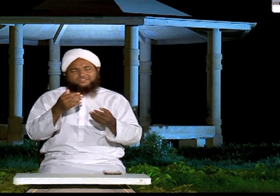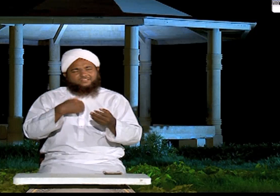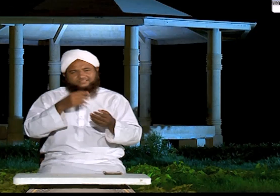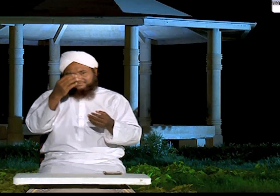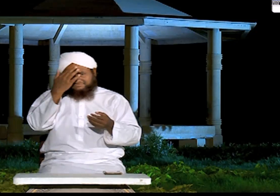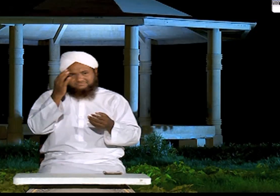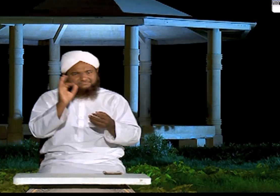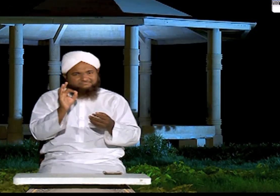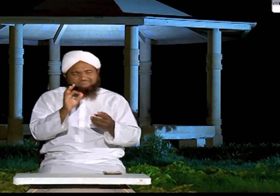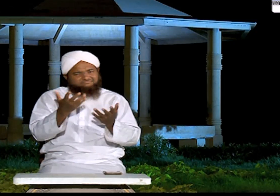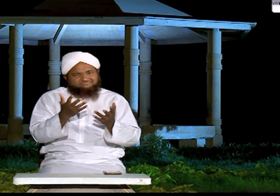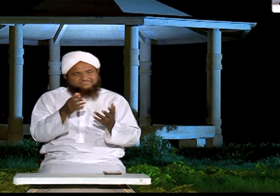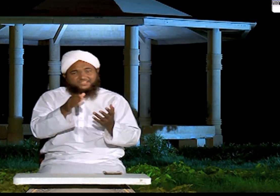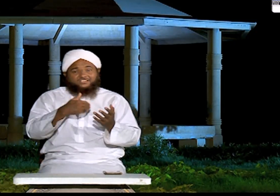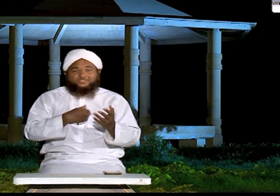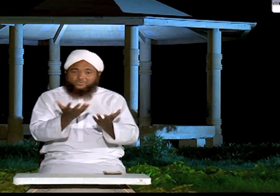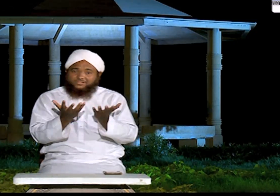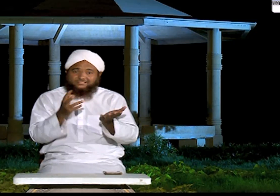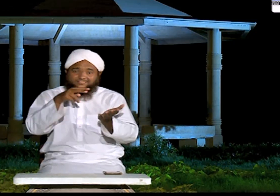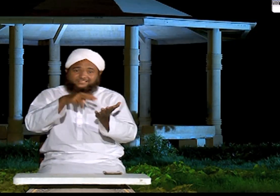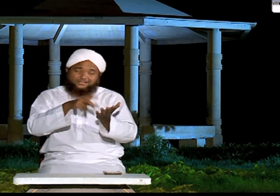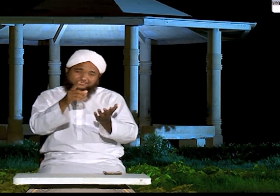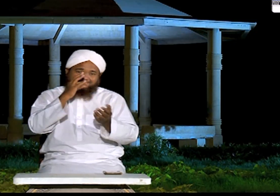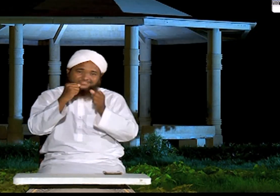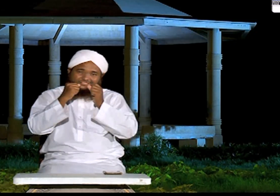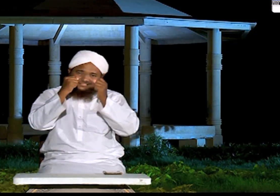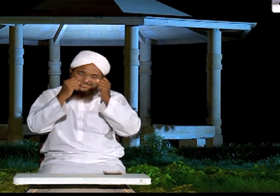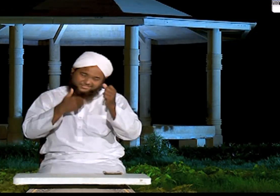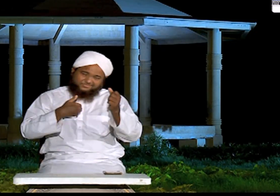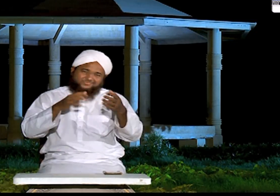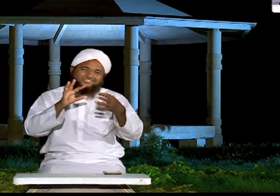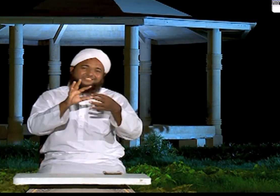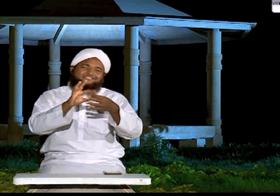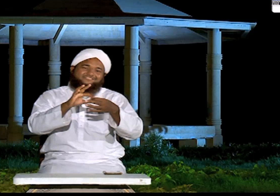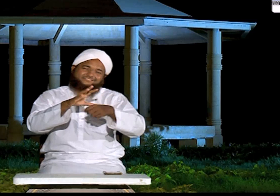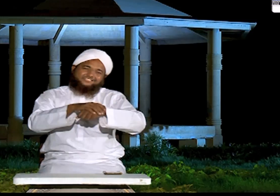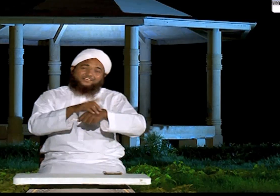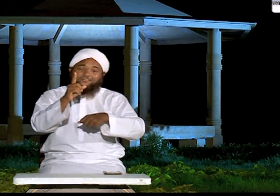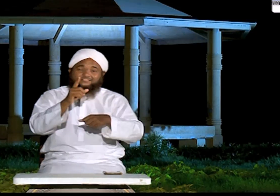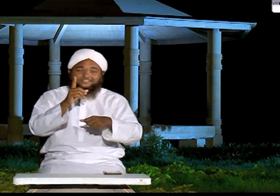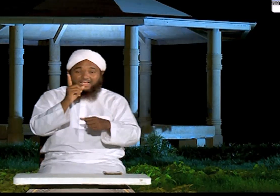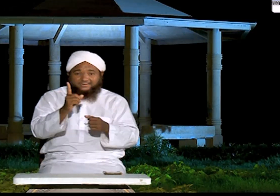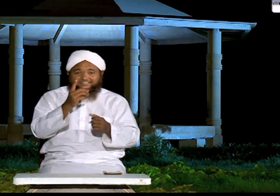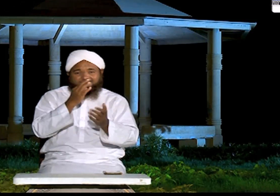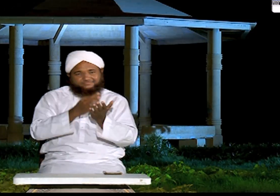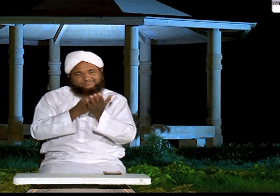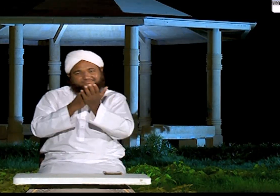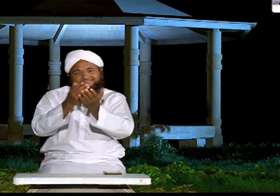سکی تو آپ قیامت کے دن مجھے بھولیے گا نہیں رب کی بارگاہ میں میری شفاعت کیجئے گا میں آپ کا